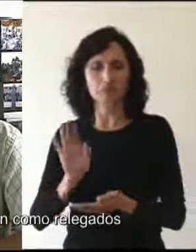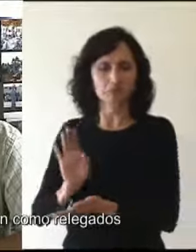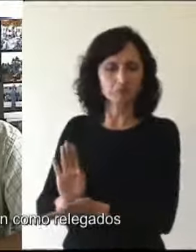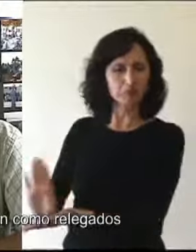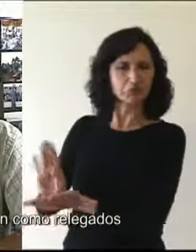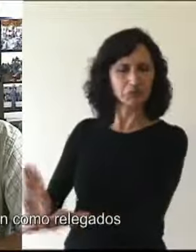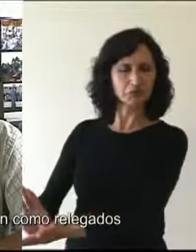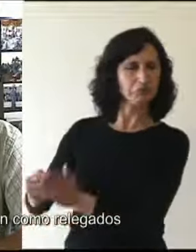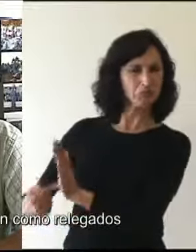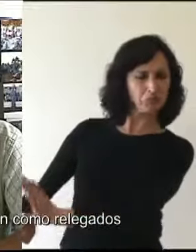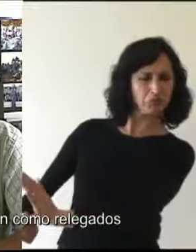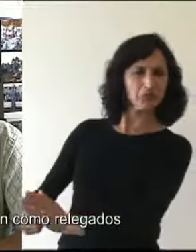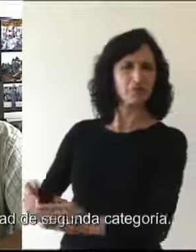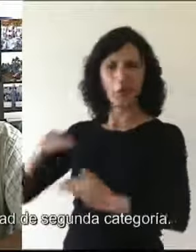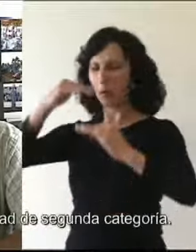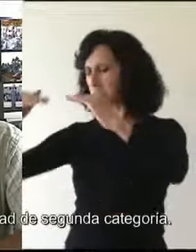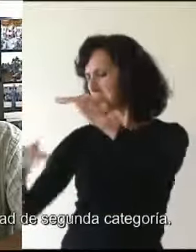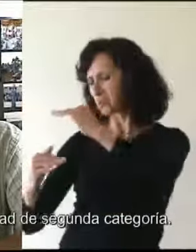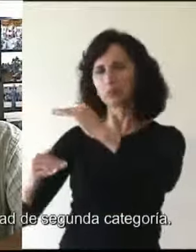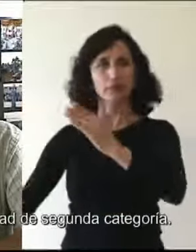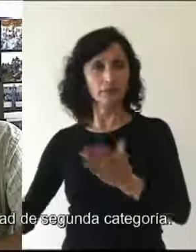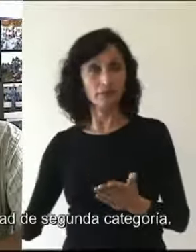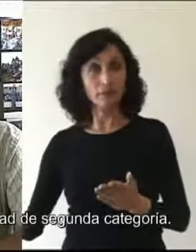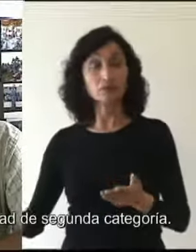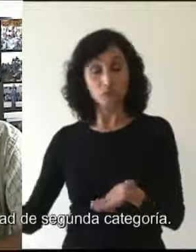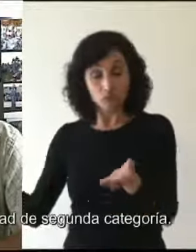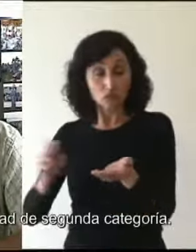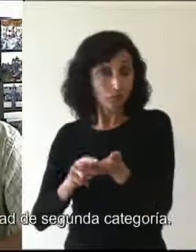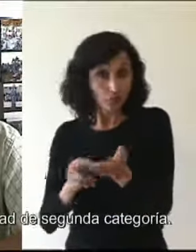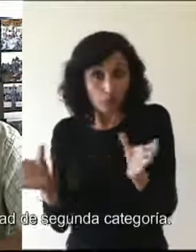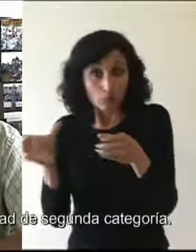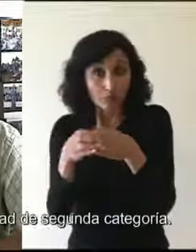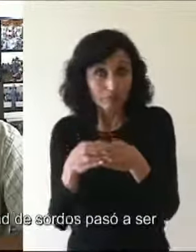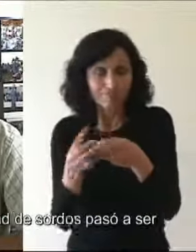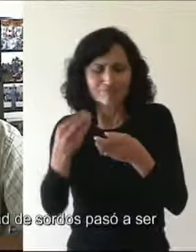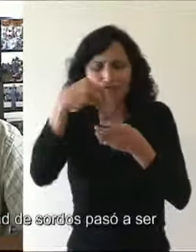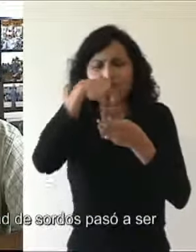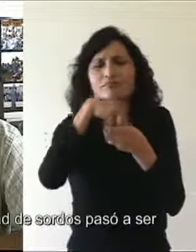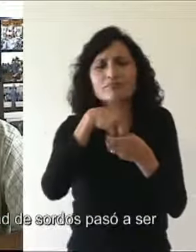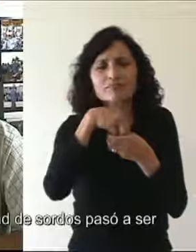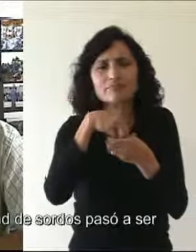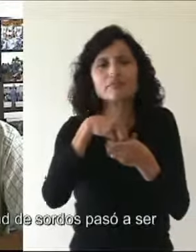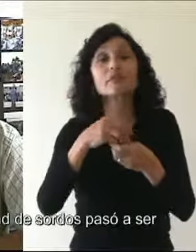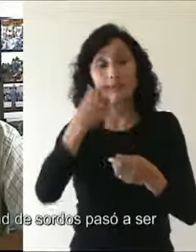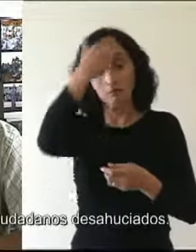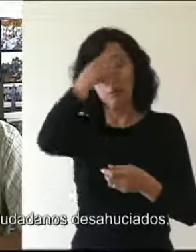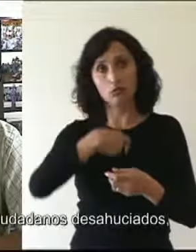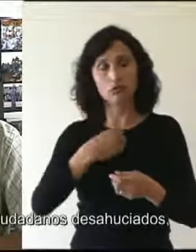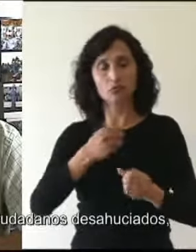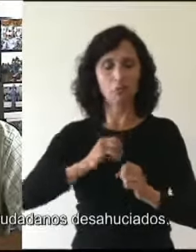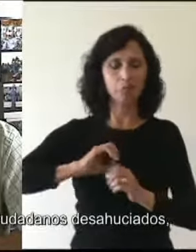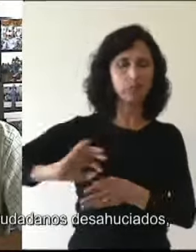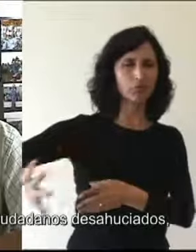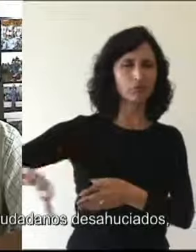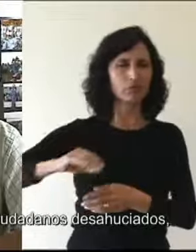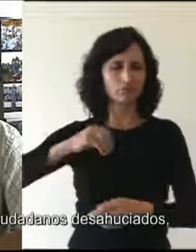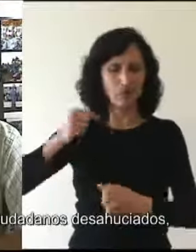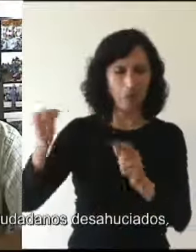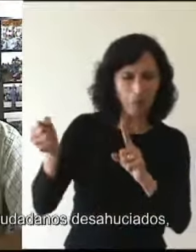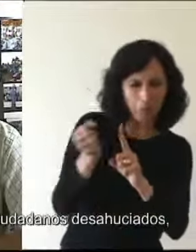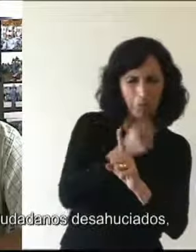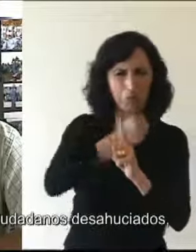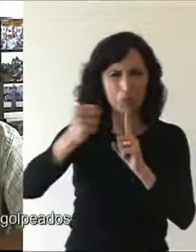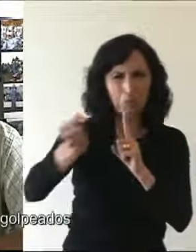aprender a hablar, y seguían como relegados a una comunidad de segunda categoría. La comunidad de sordos pasó a ser el refugio